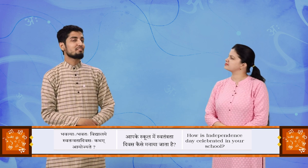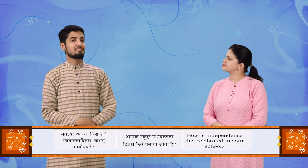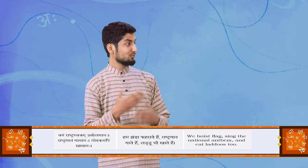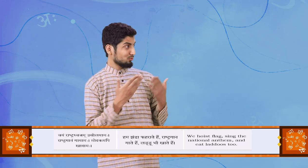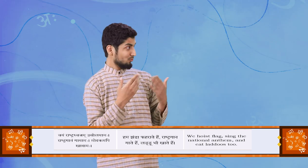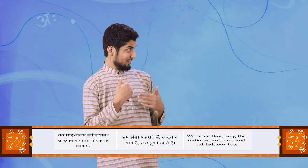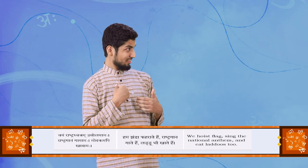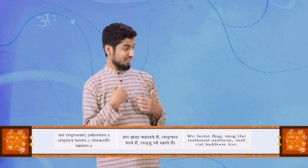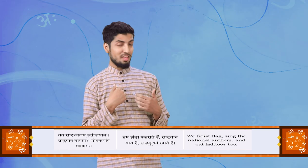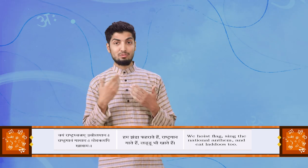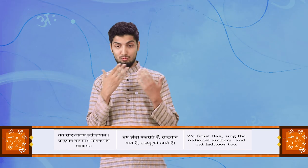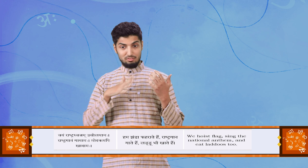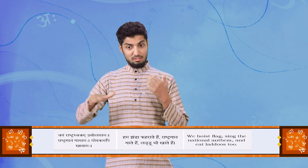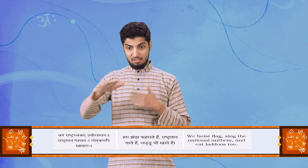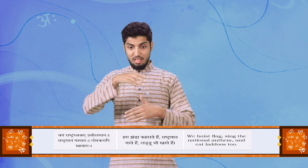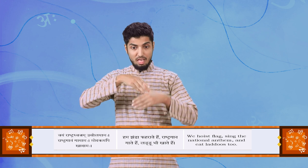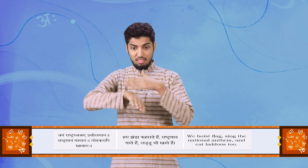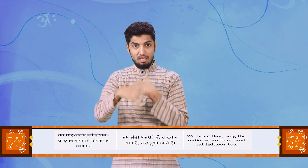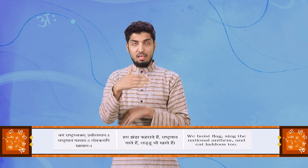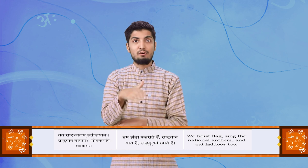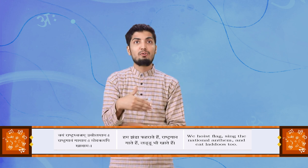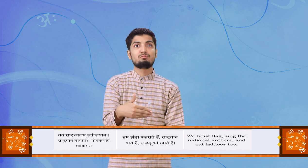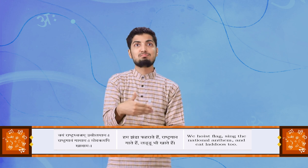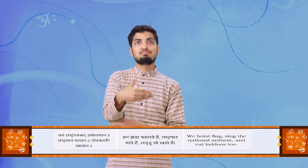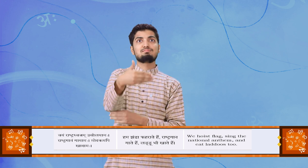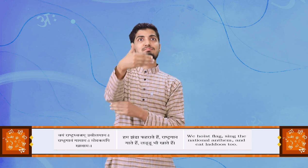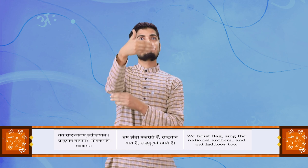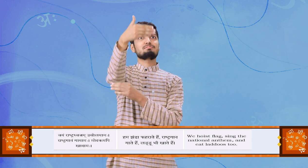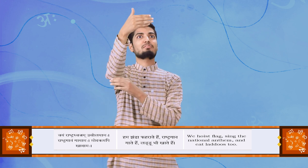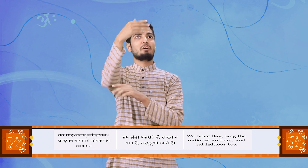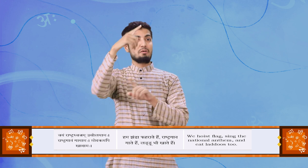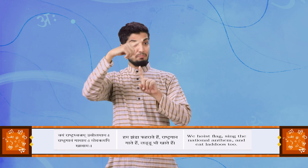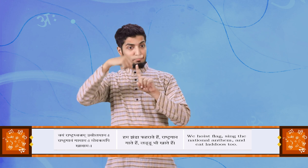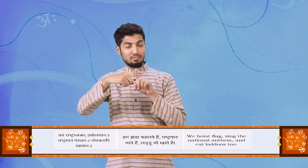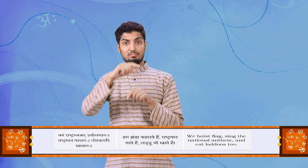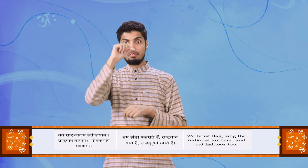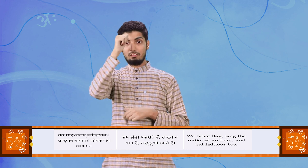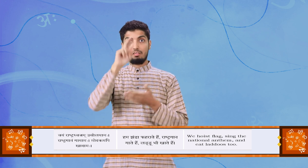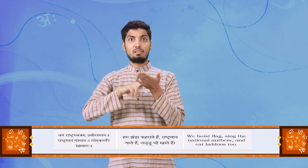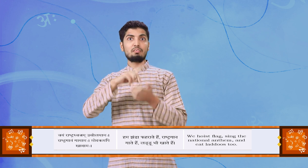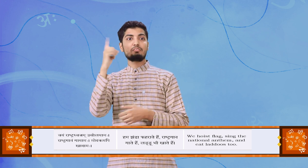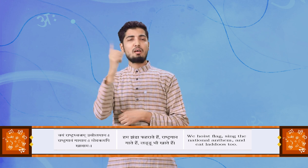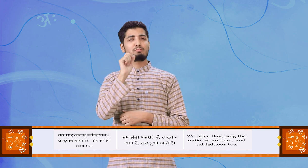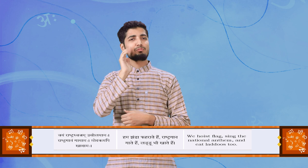वह हम राष्ट्रध्वज समुचित और यह राष्ट्रगान गाया महोदय